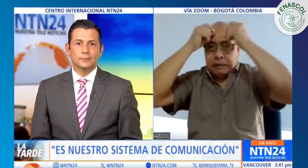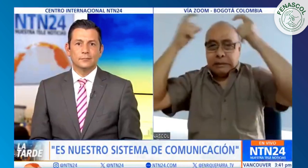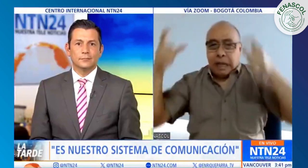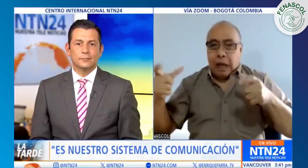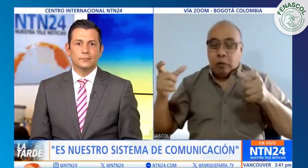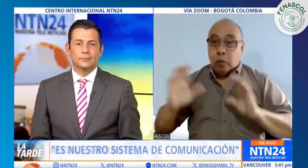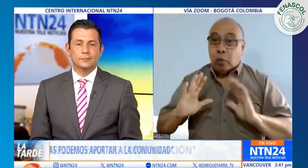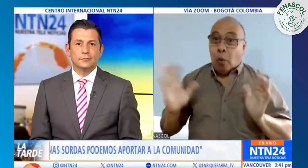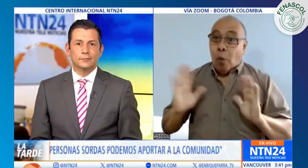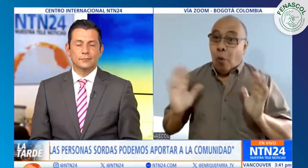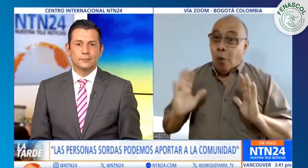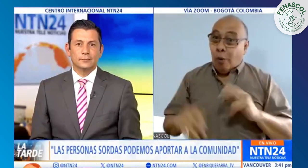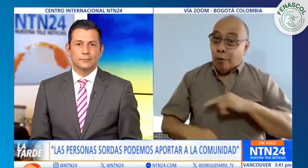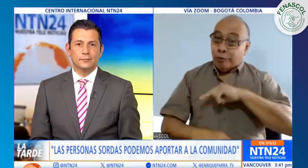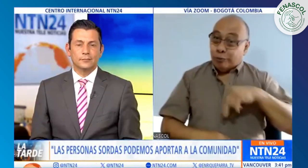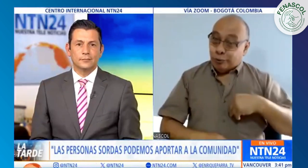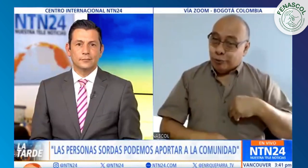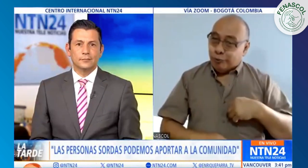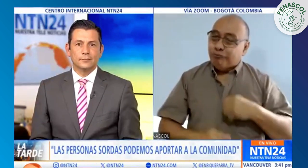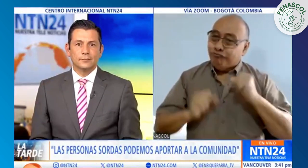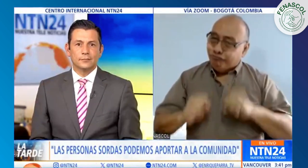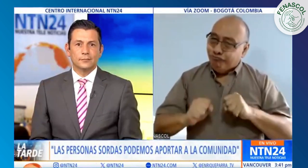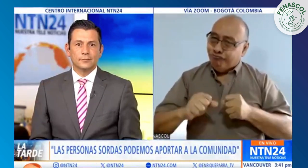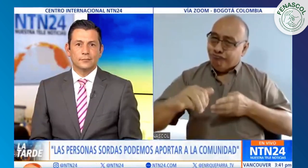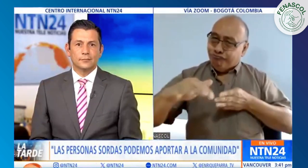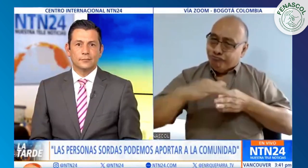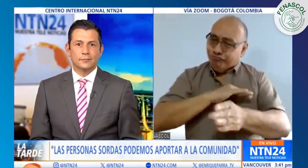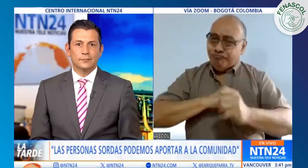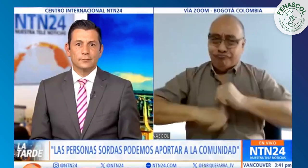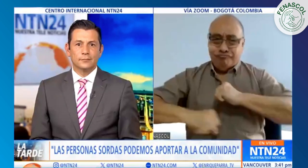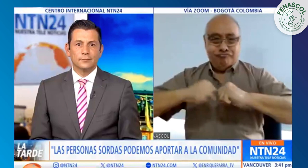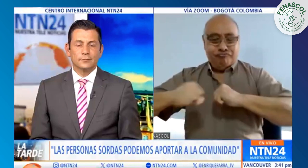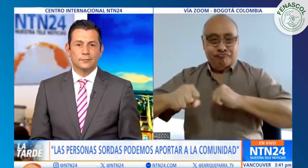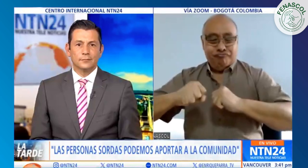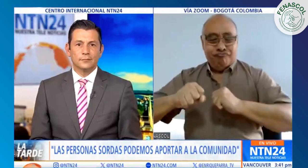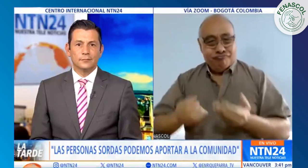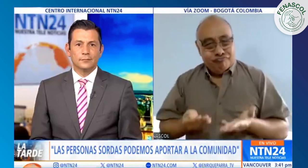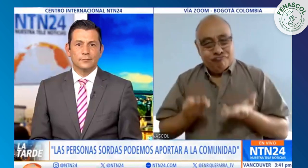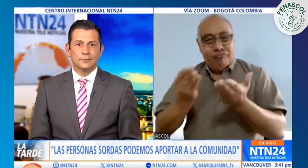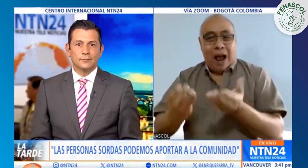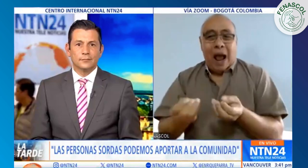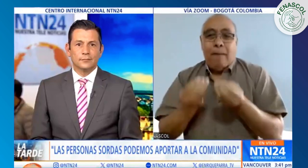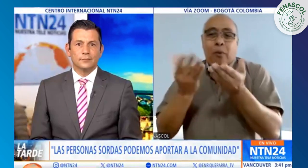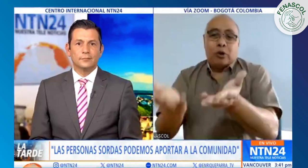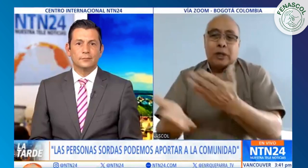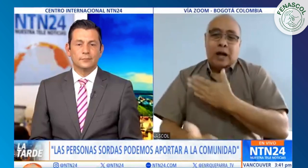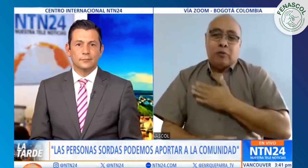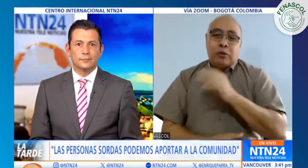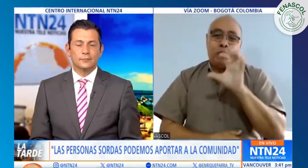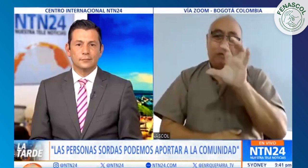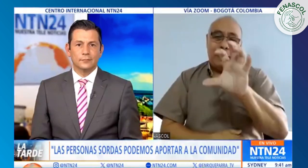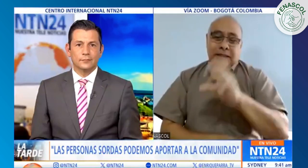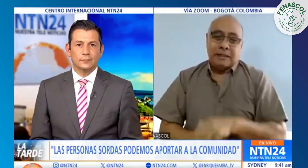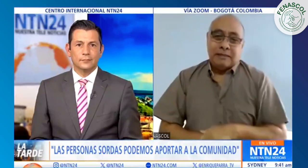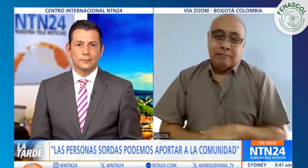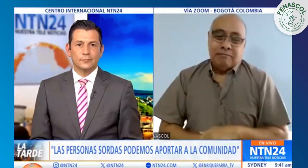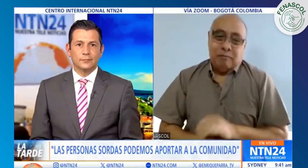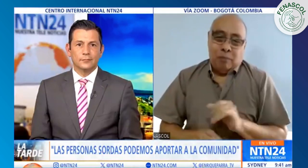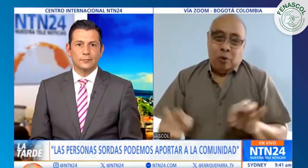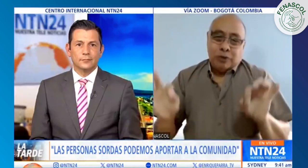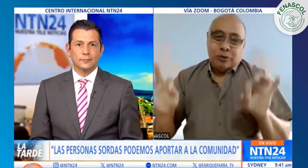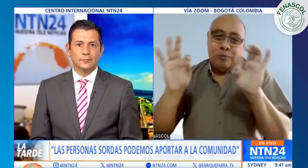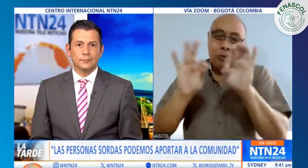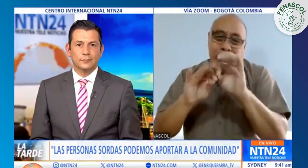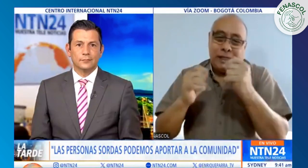con discapacidad, no se vea como una carga para el Estado. En realidad, nosotras, las personas sordas, podemos aportar a